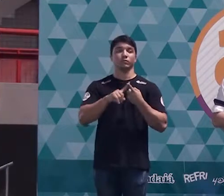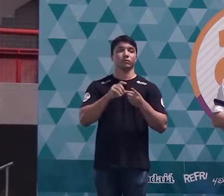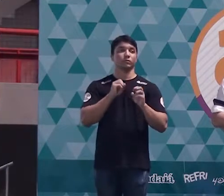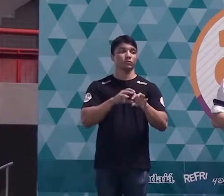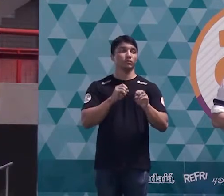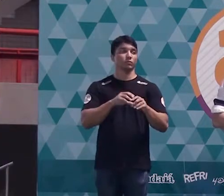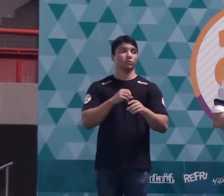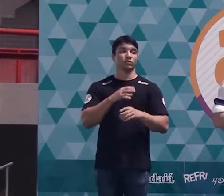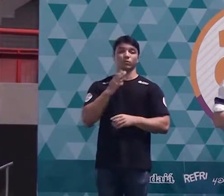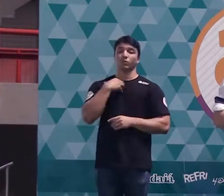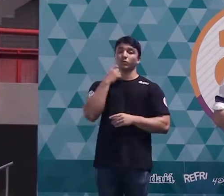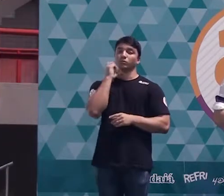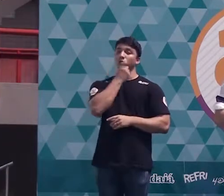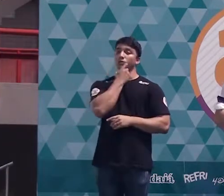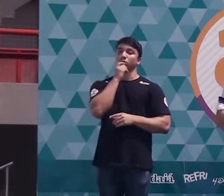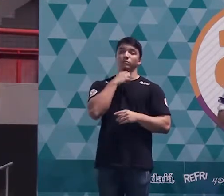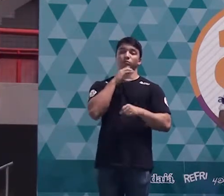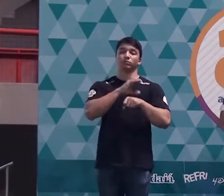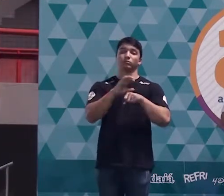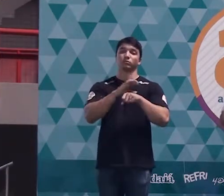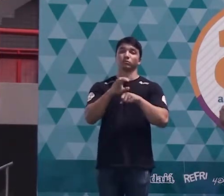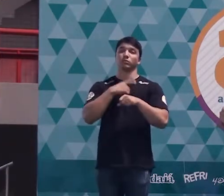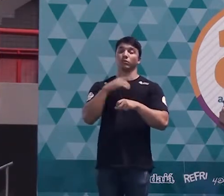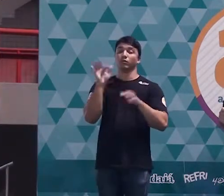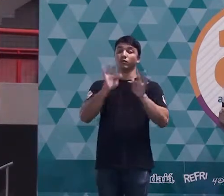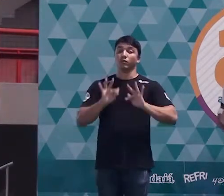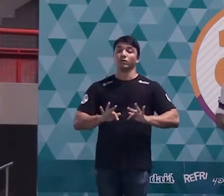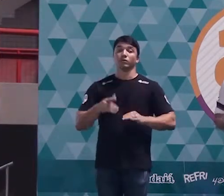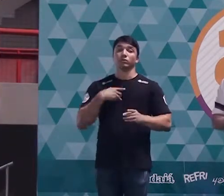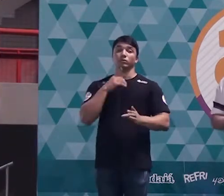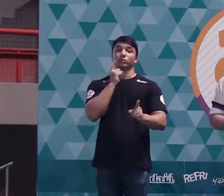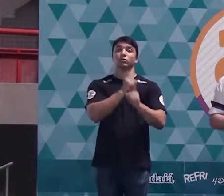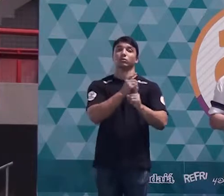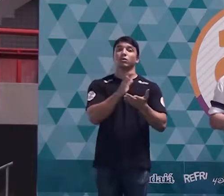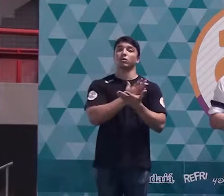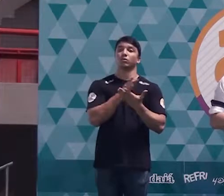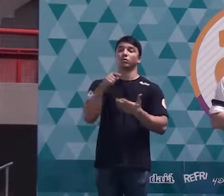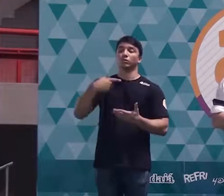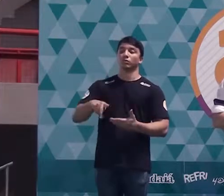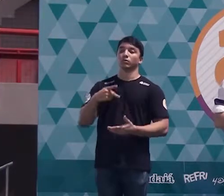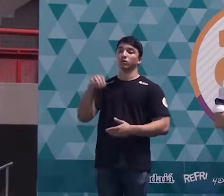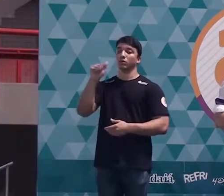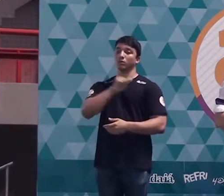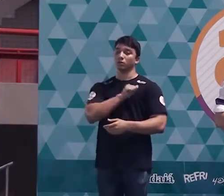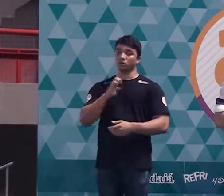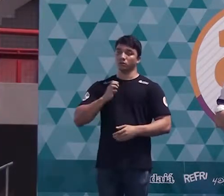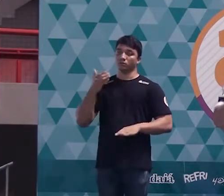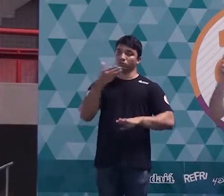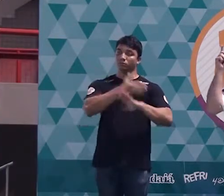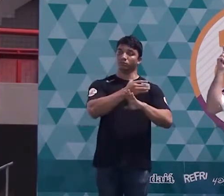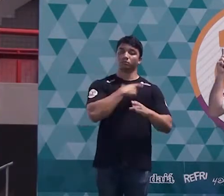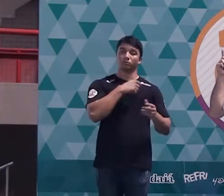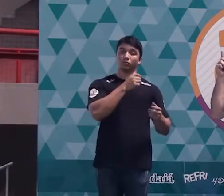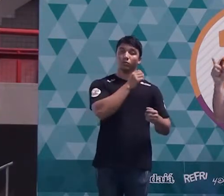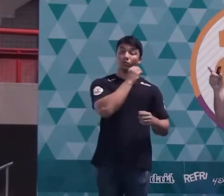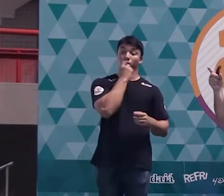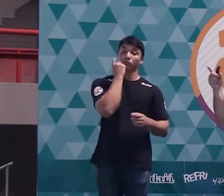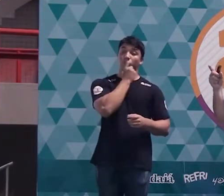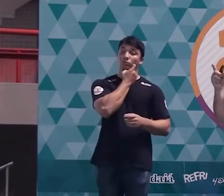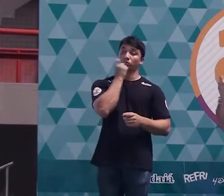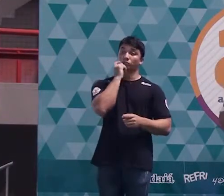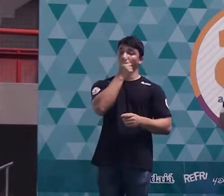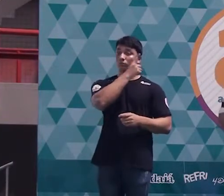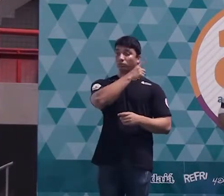no curso de odonto. E esse ano eu fiquei muito feliz quando eu encontrei alguns alunos da Academia Enem fazendo